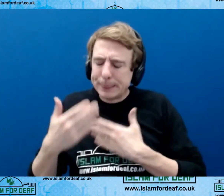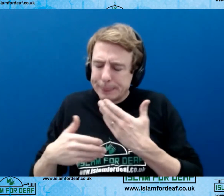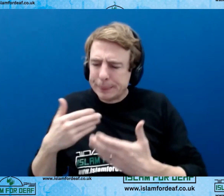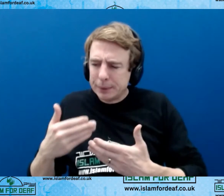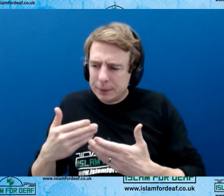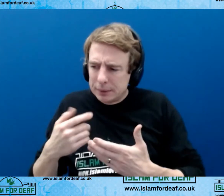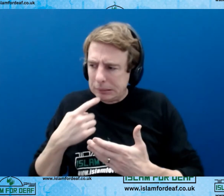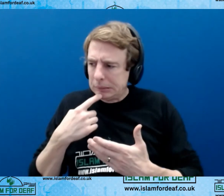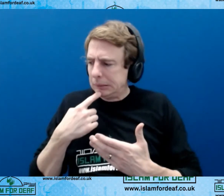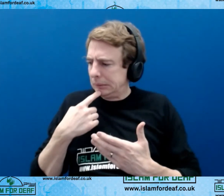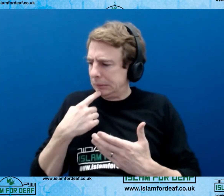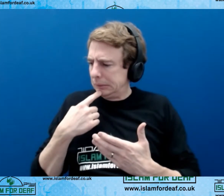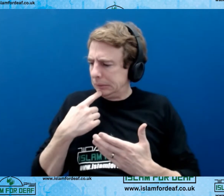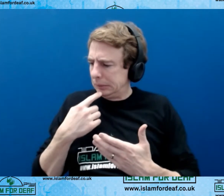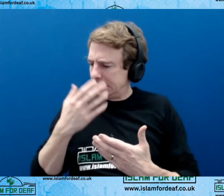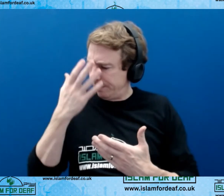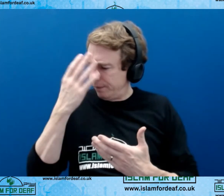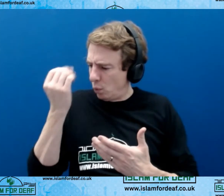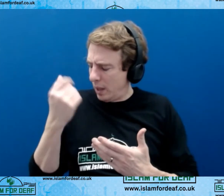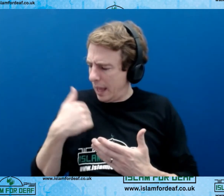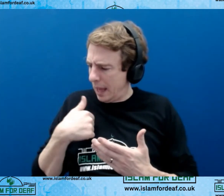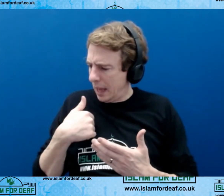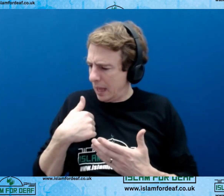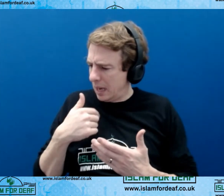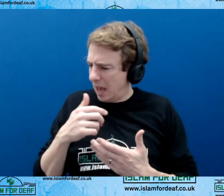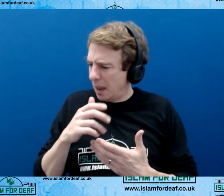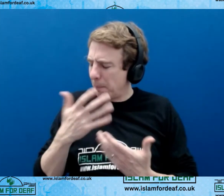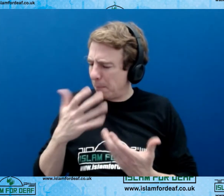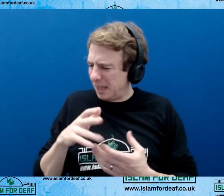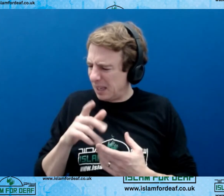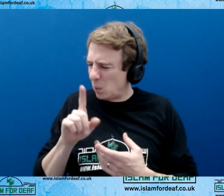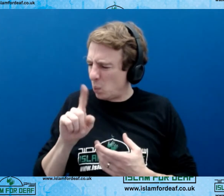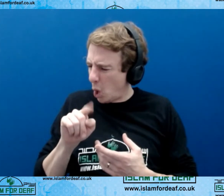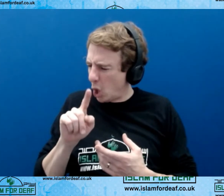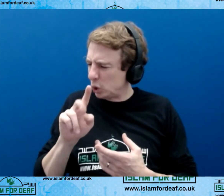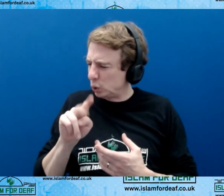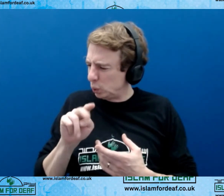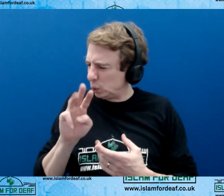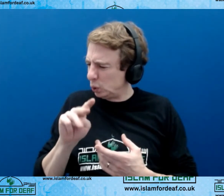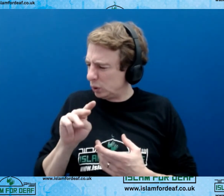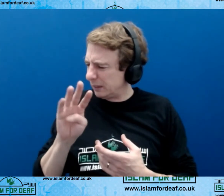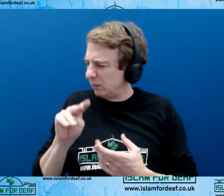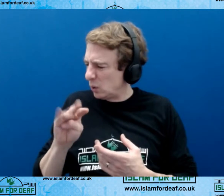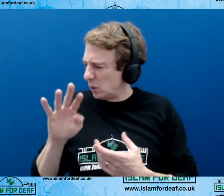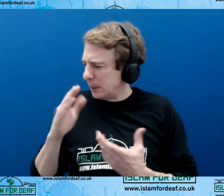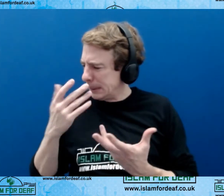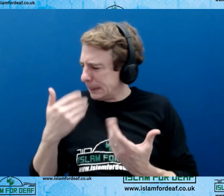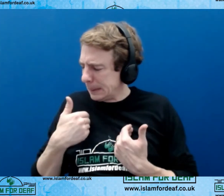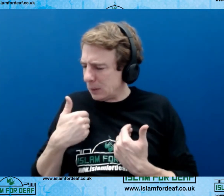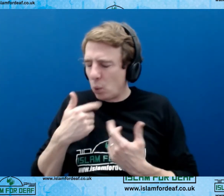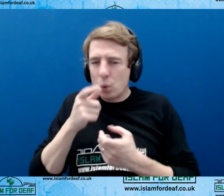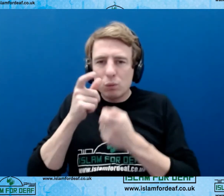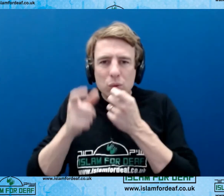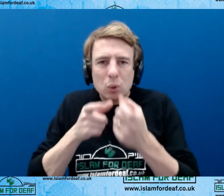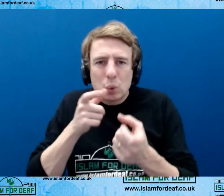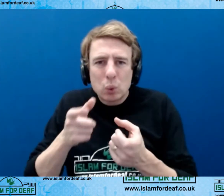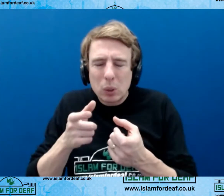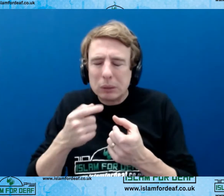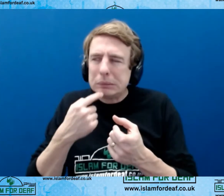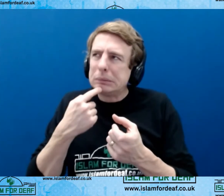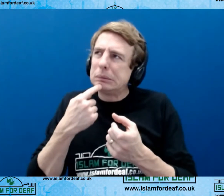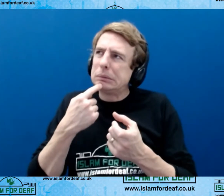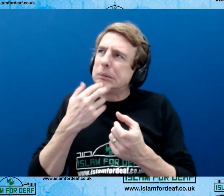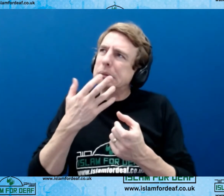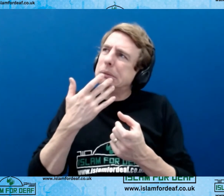which unit of prayer you're on. فبعض الناس الساهون عن الصلاة لا يؤدي صلاة الفجر